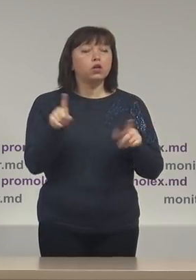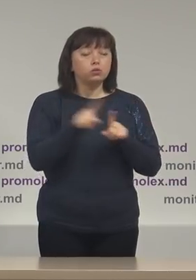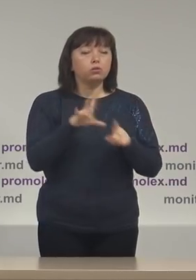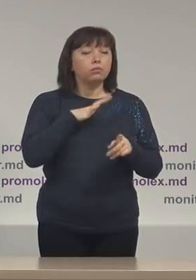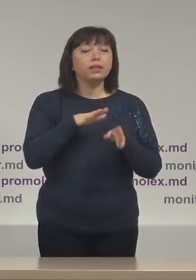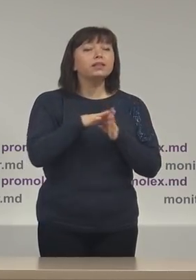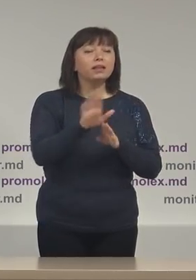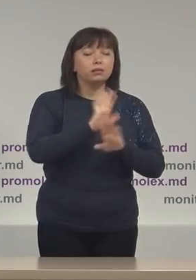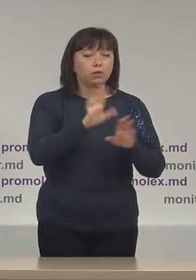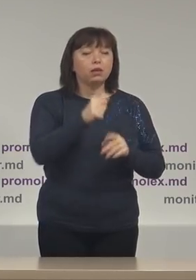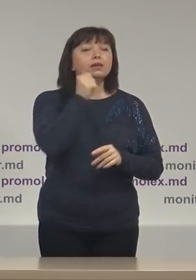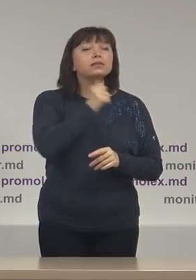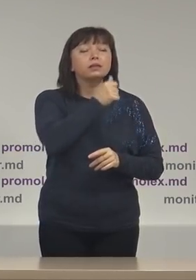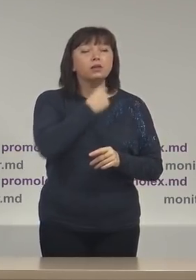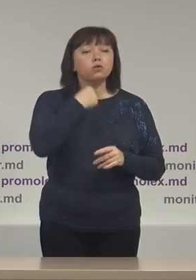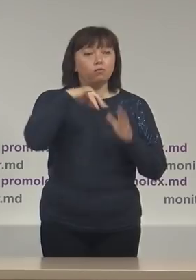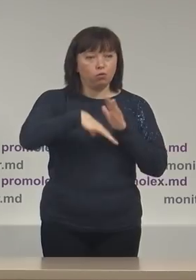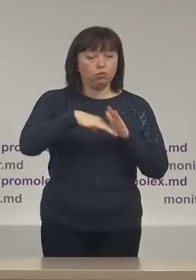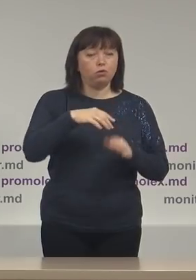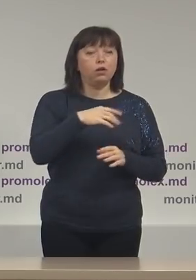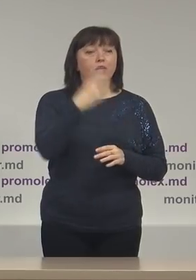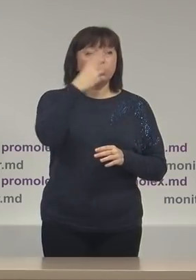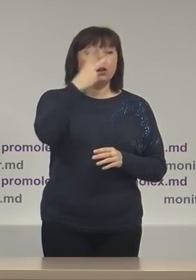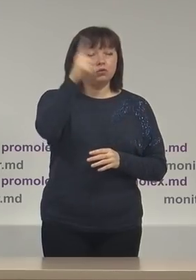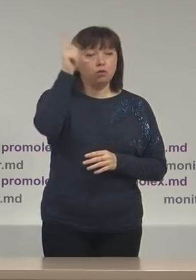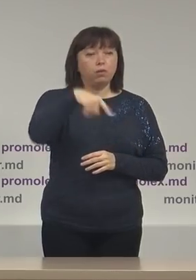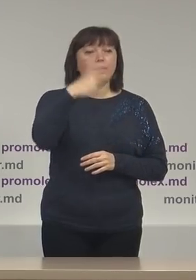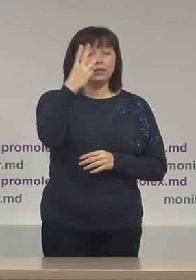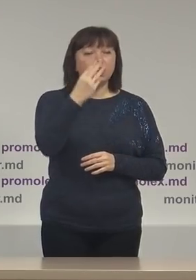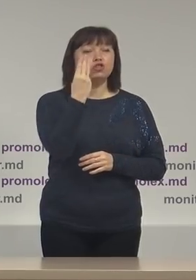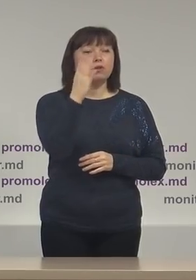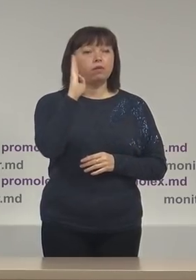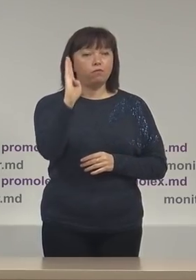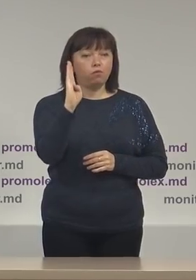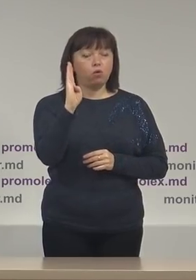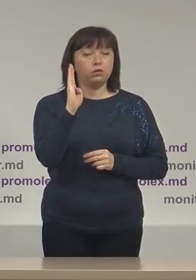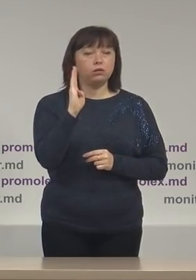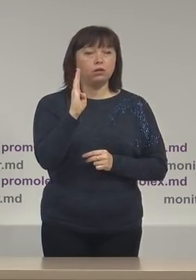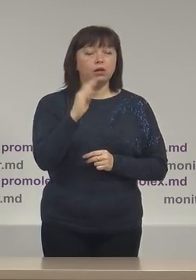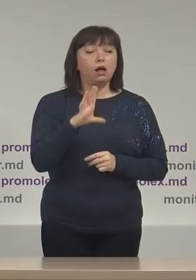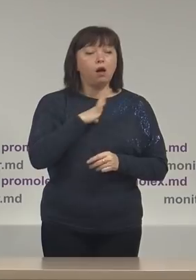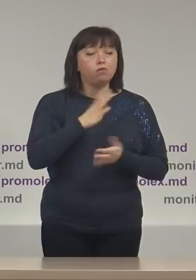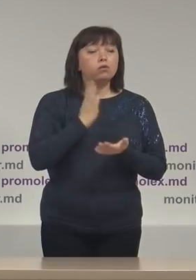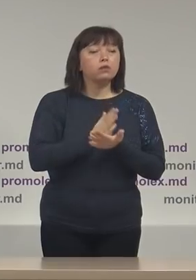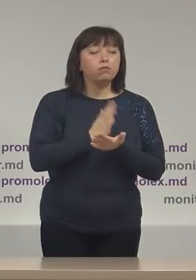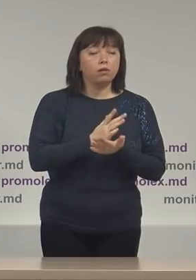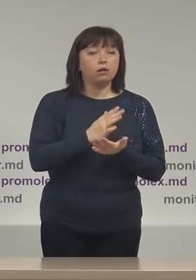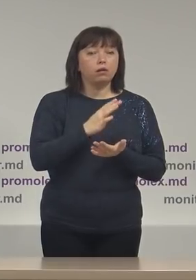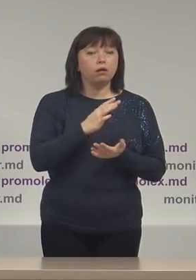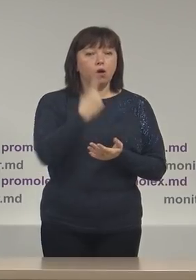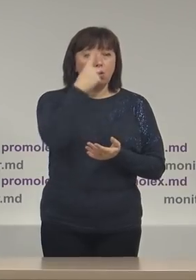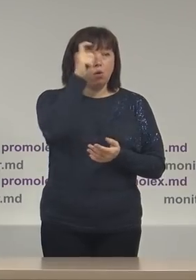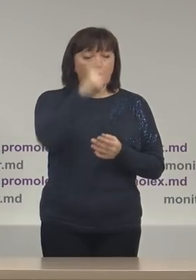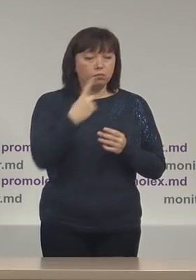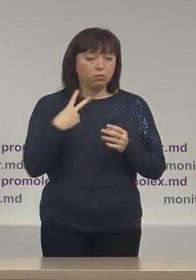a secretului vot, secția de votare 32/3, Ștefan Vodă, aflarea a mai mult de o